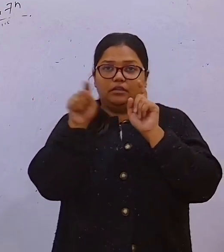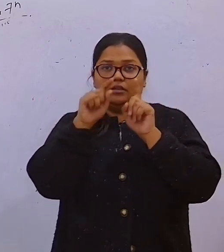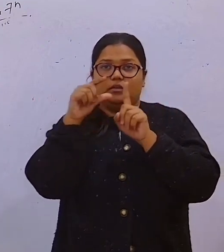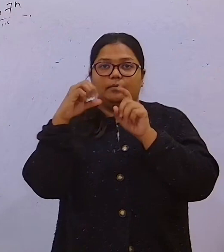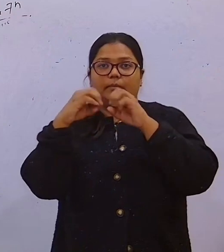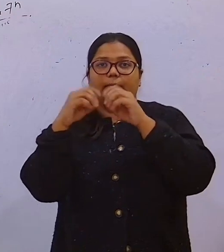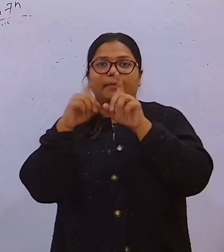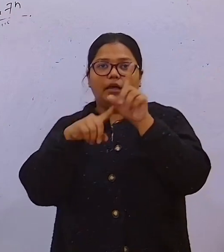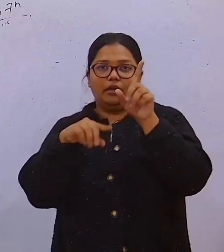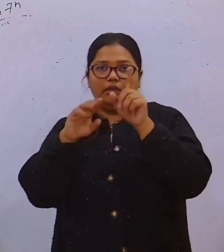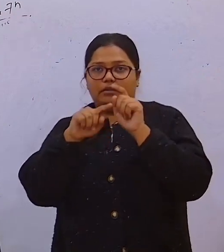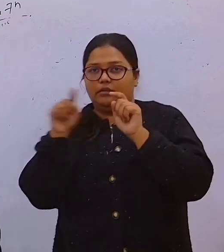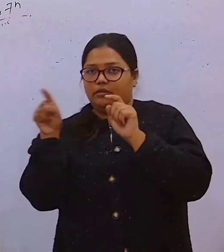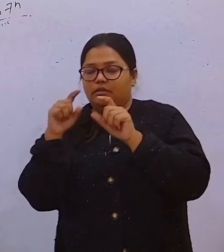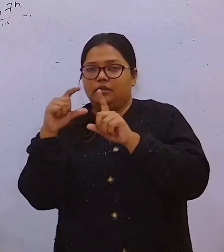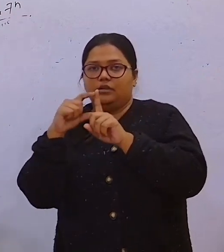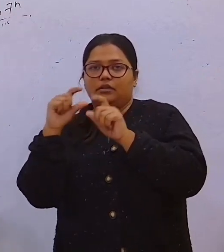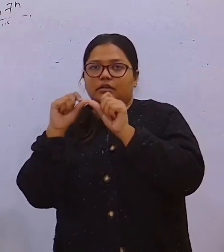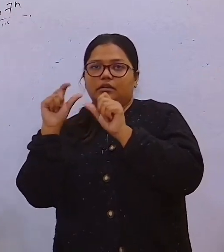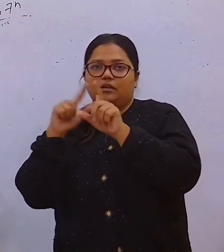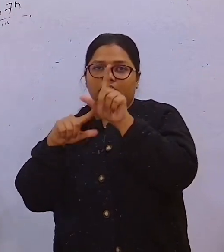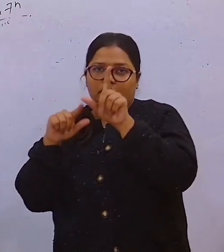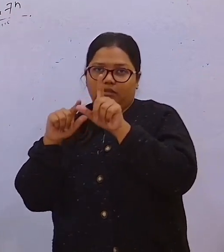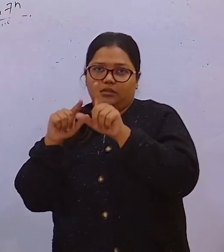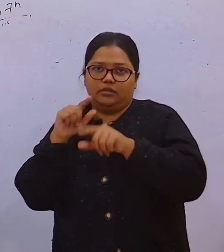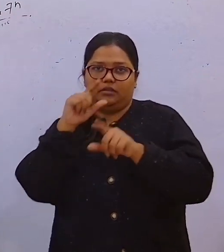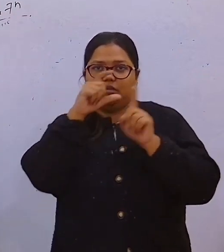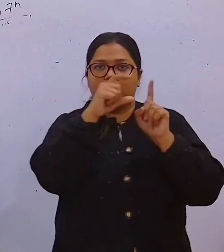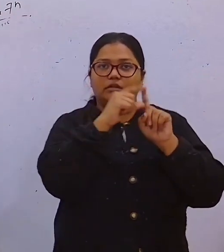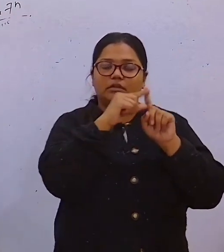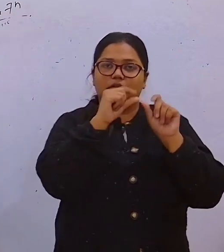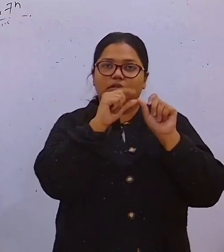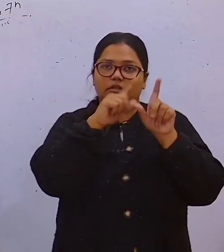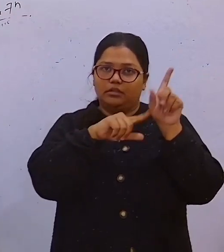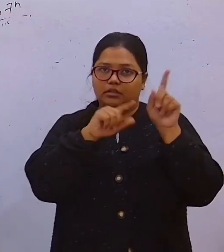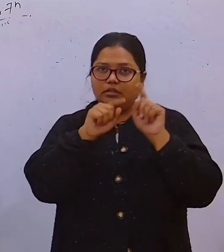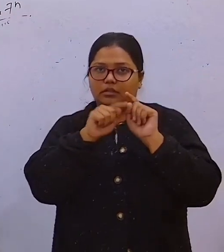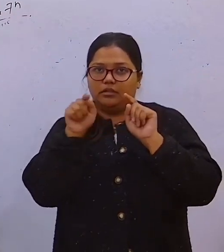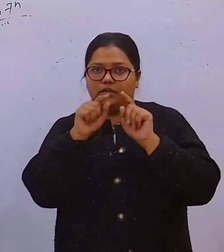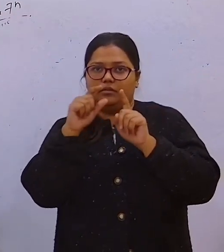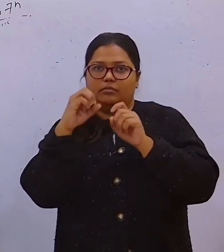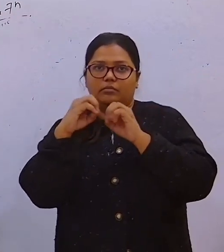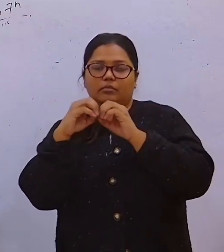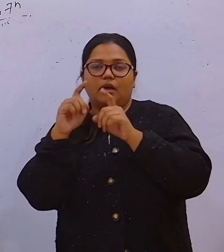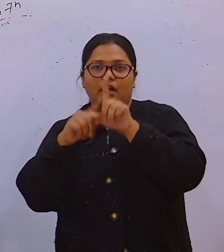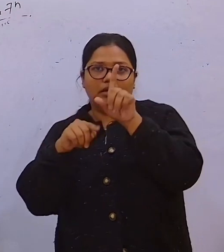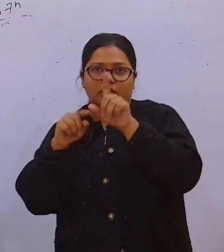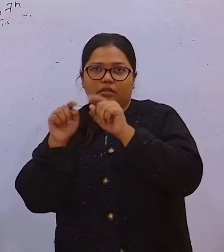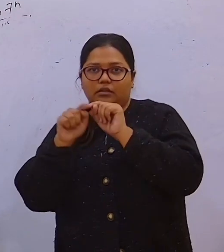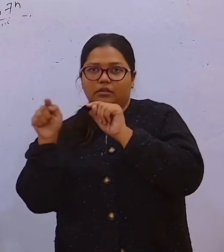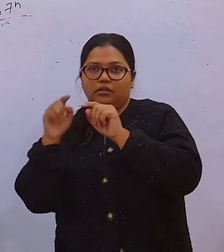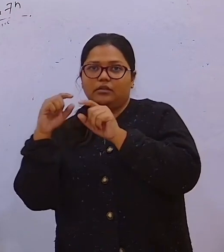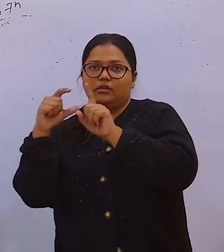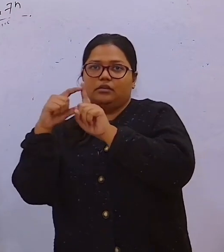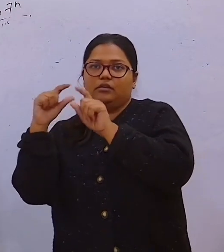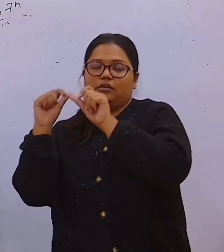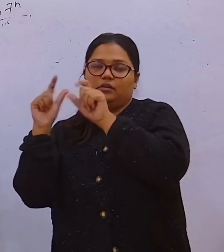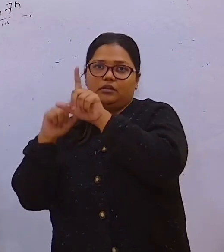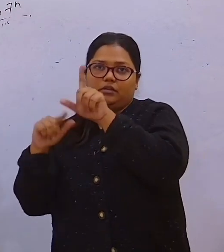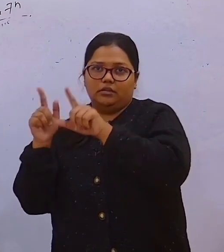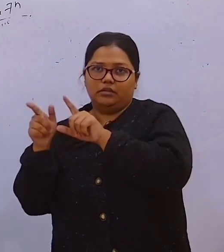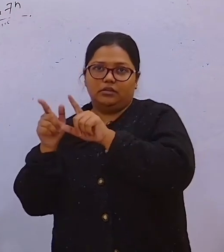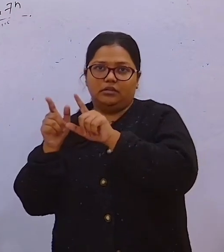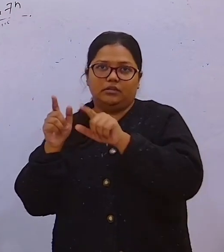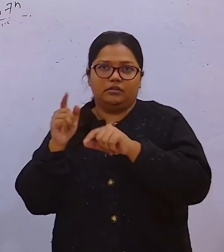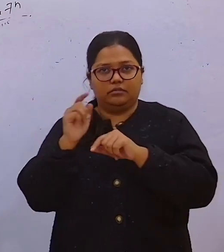ठीक, डे बाय डे दिन प्रतिदिन बोलते हैं ना, या दिन बाय दिन, तो उसको